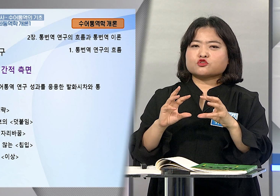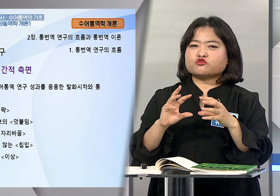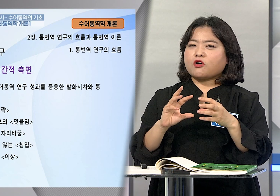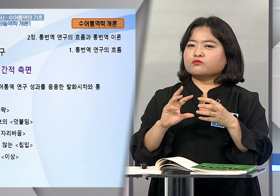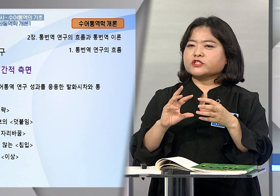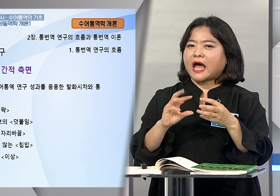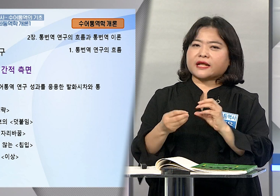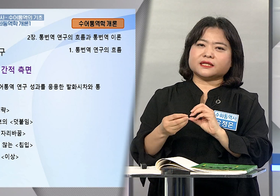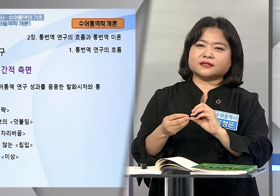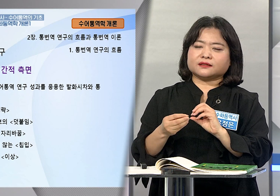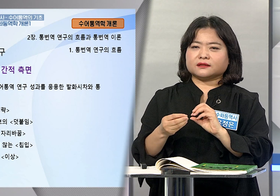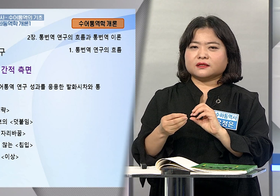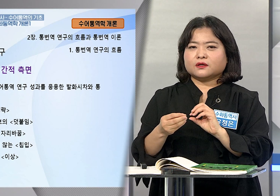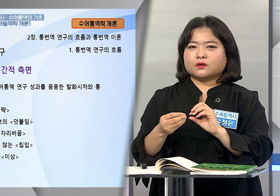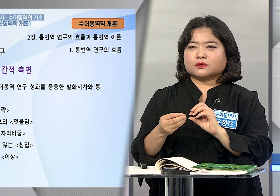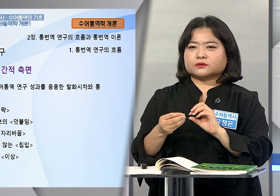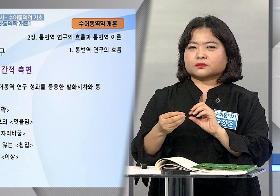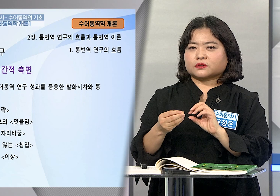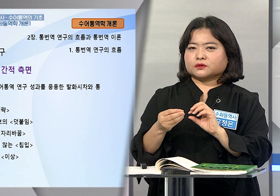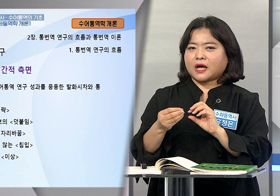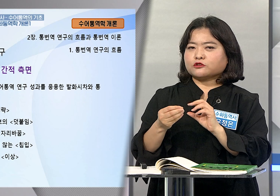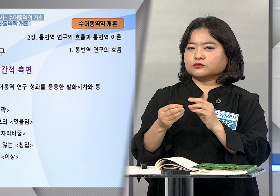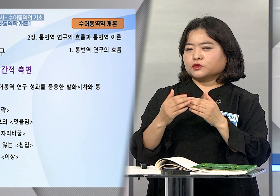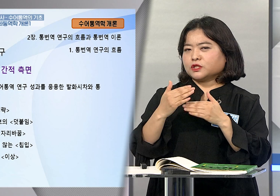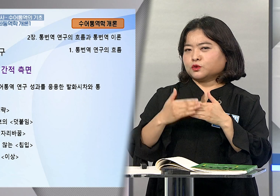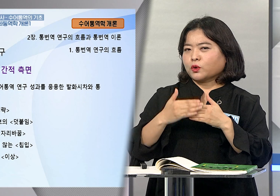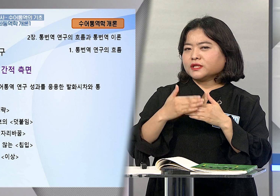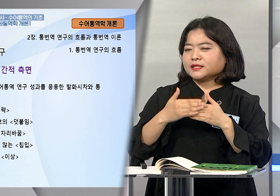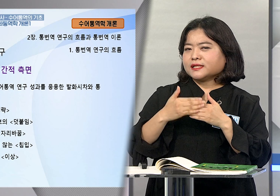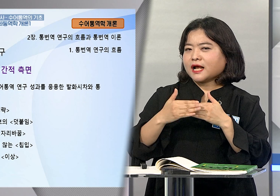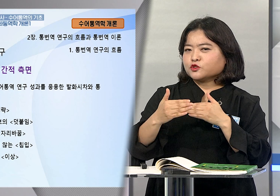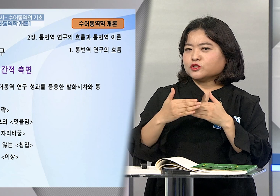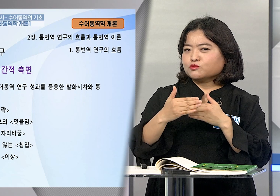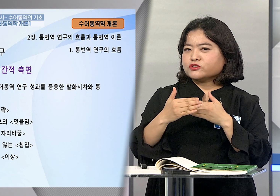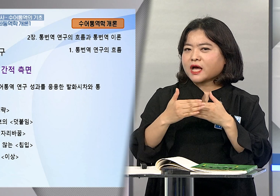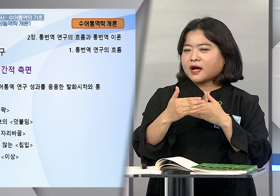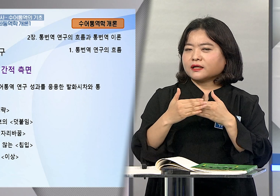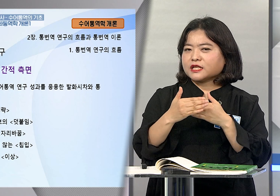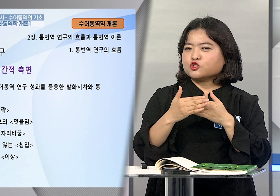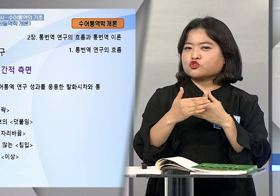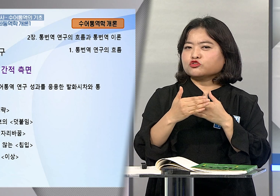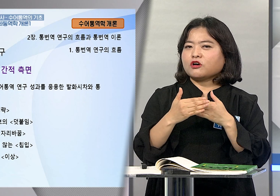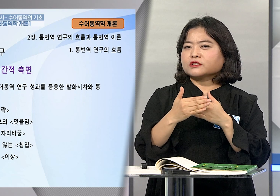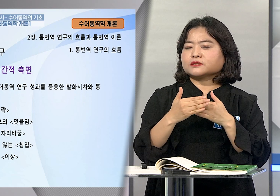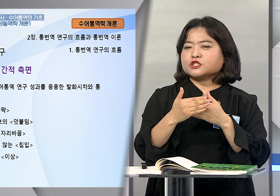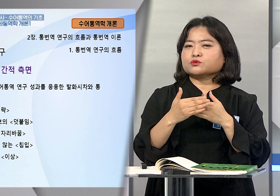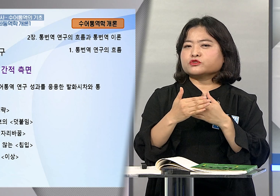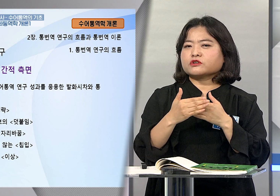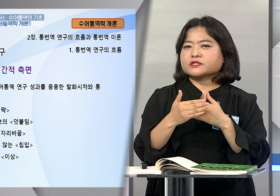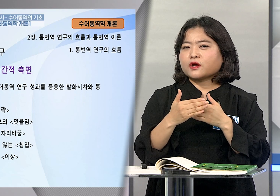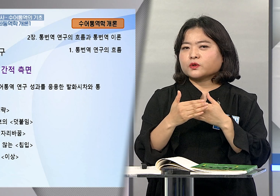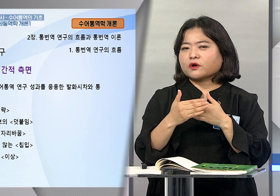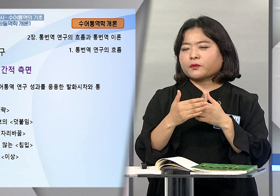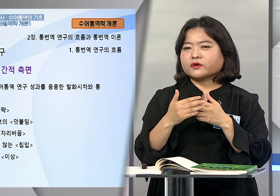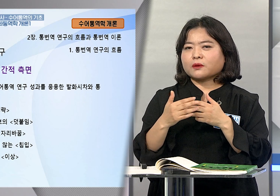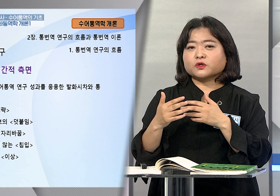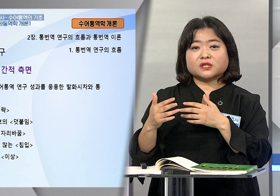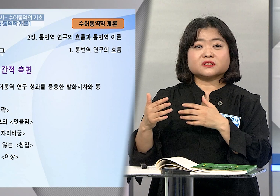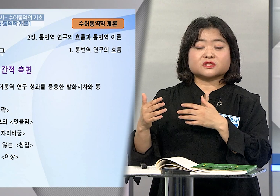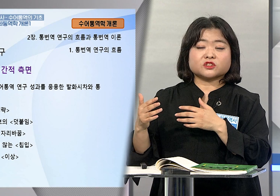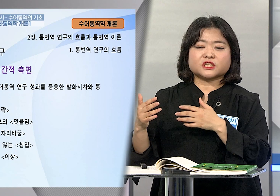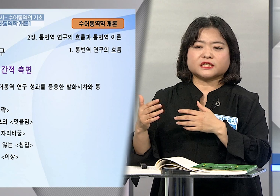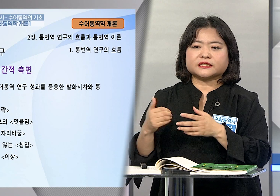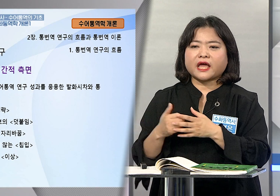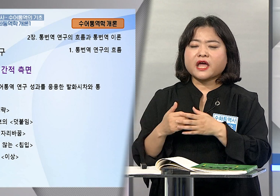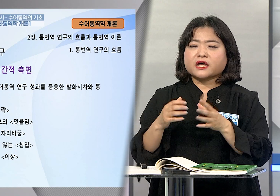완전히 수어문이 아닌 우리 농인들이 이해할 수 있는 문장의 이중 부정어 사용이 없거나 뭐